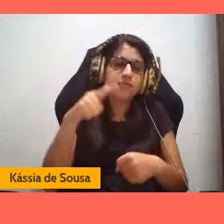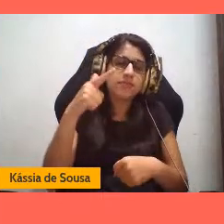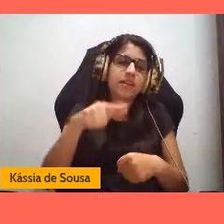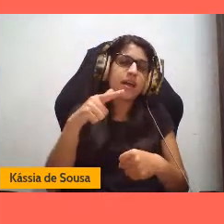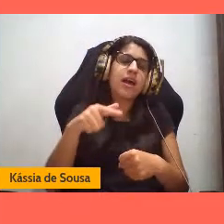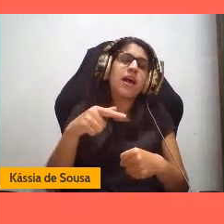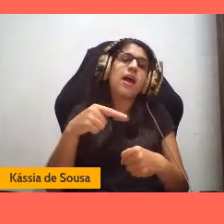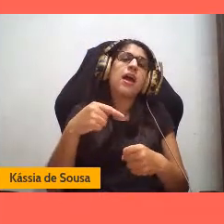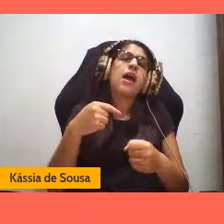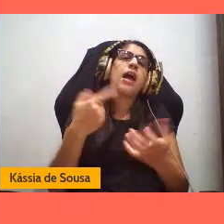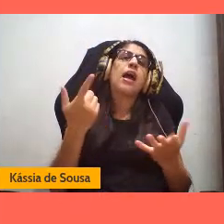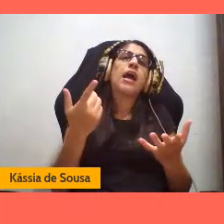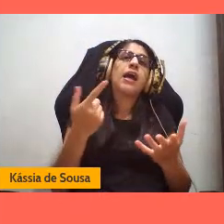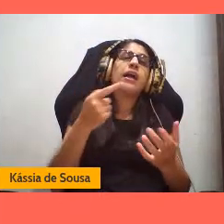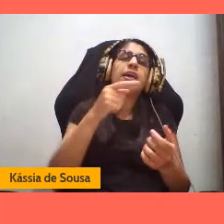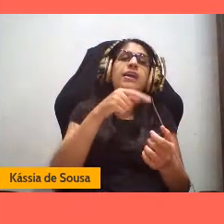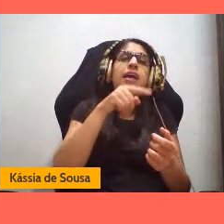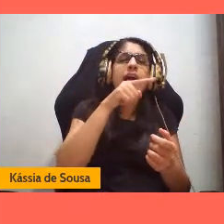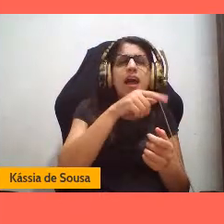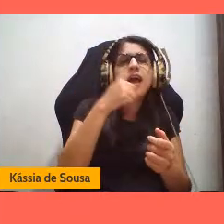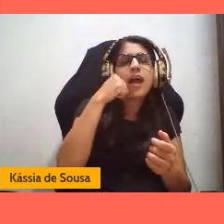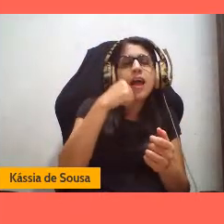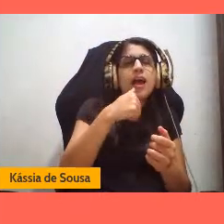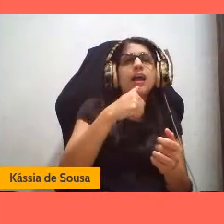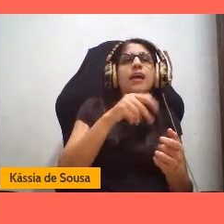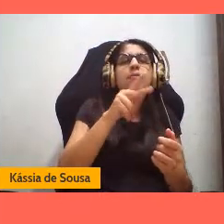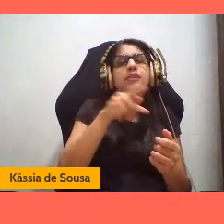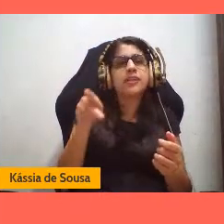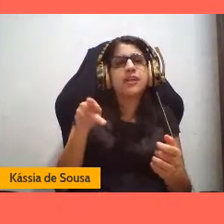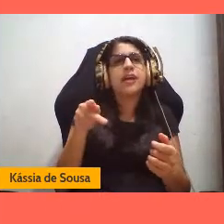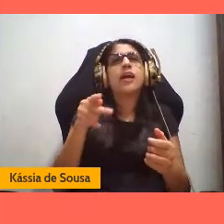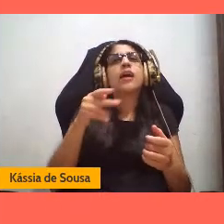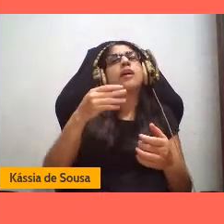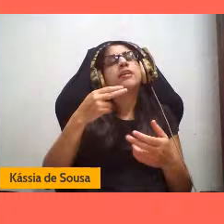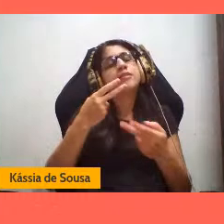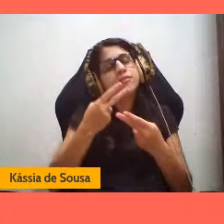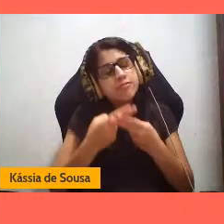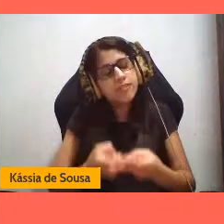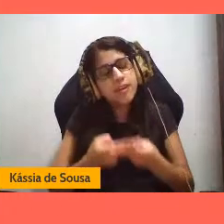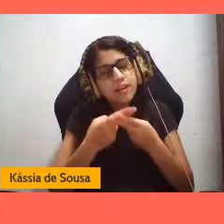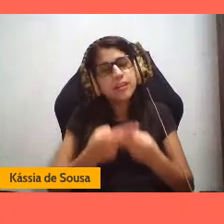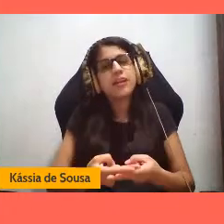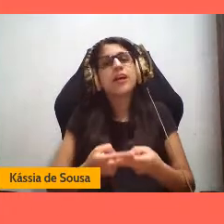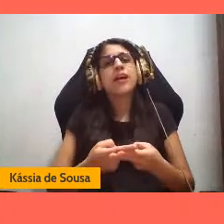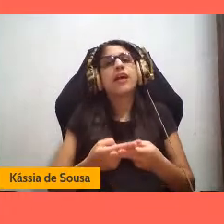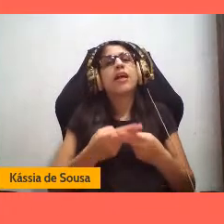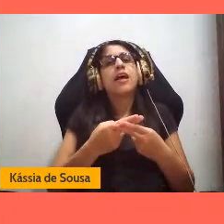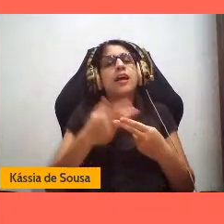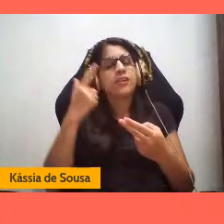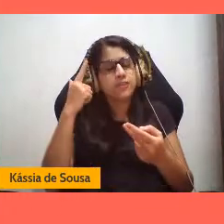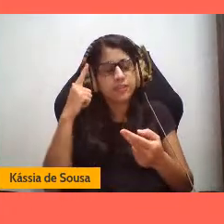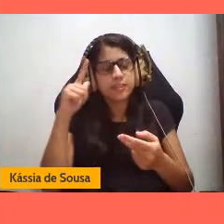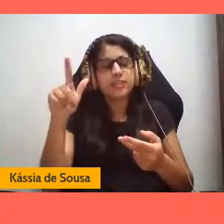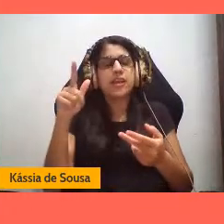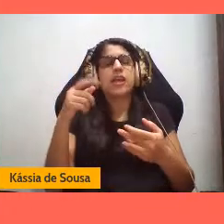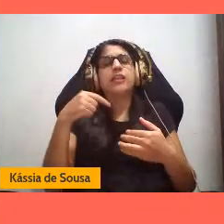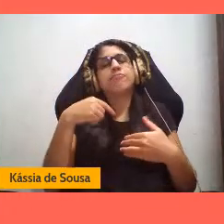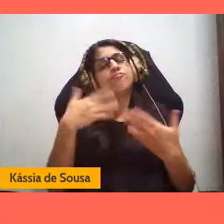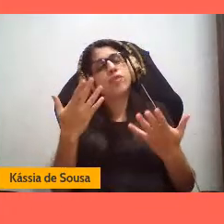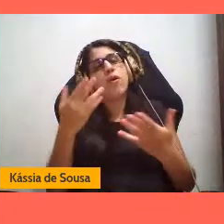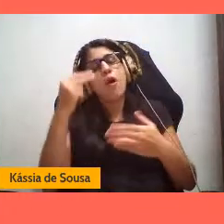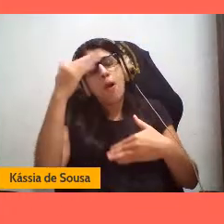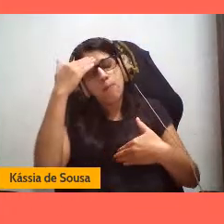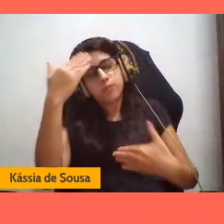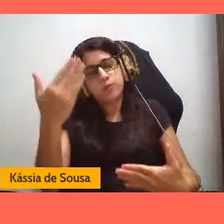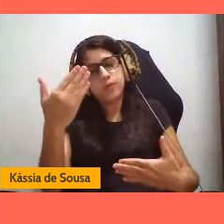esse mesmo sorriso, essa mesma gentileza, ela atendia. Então, assim, muito obrigada por